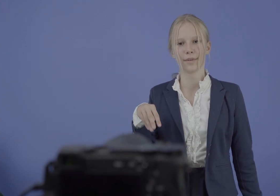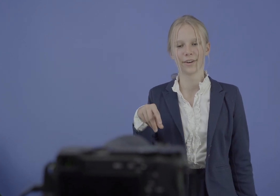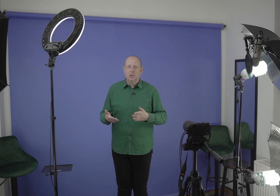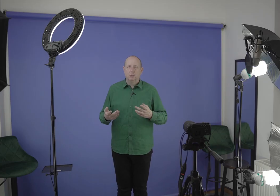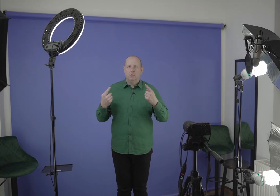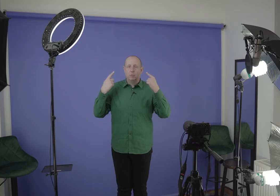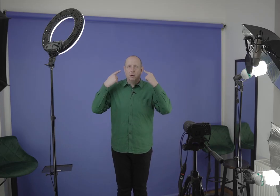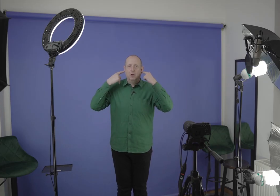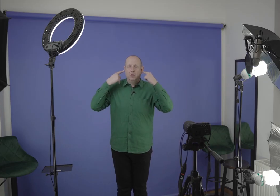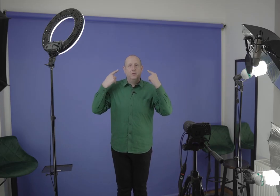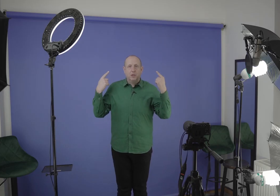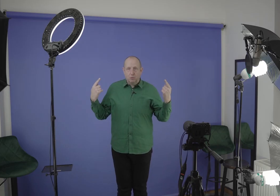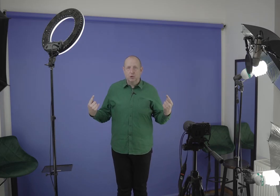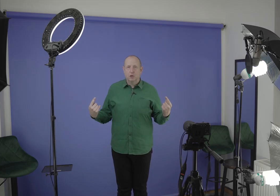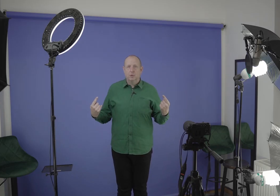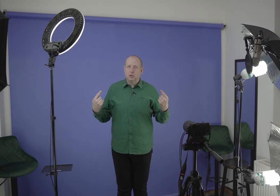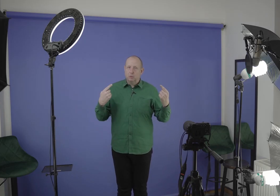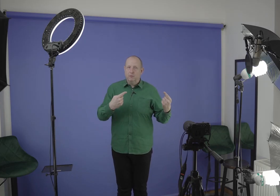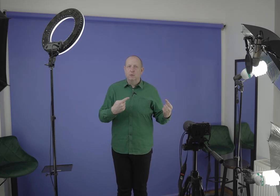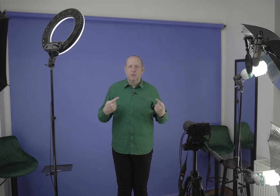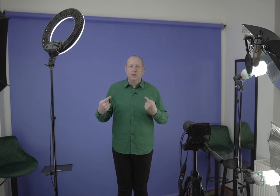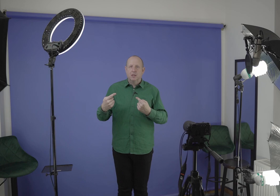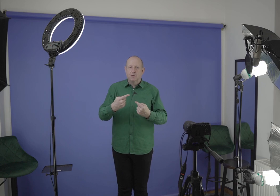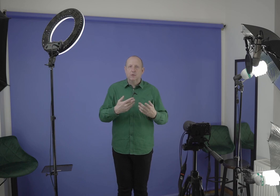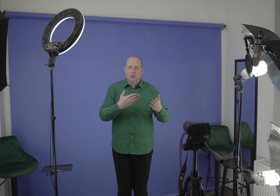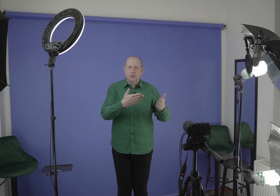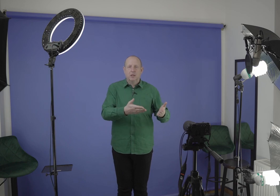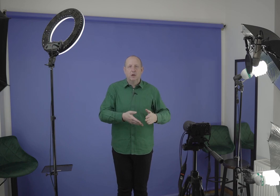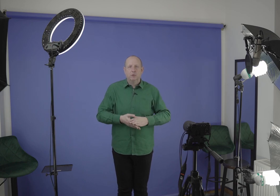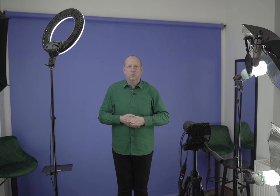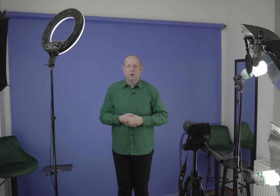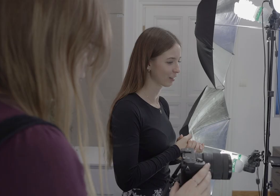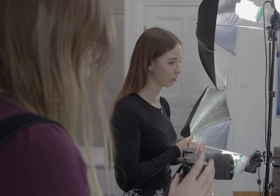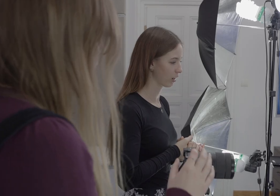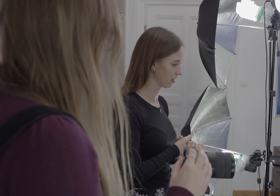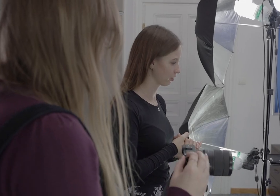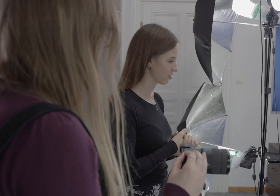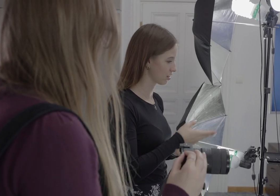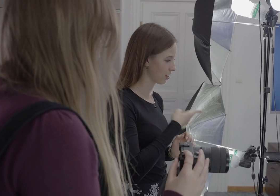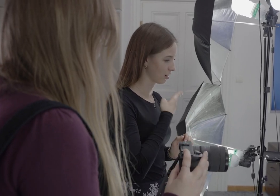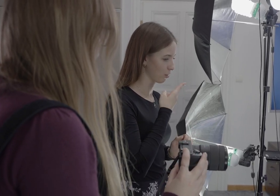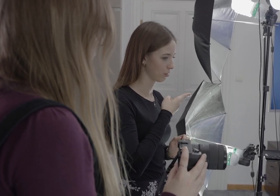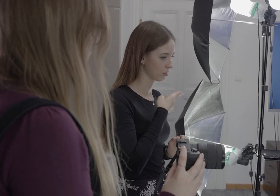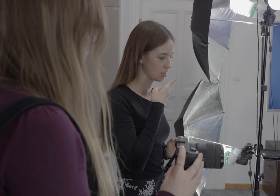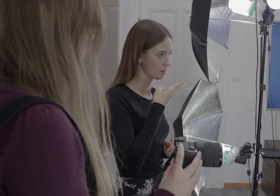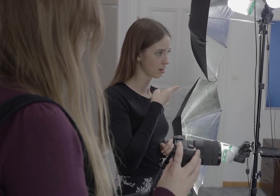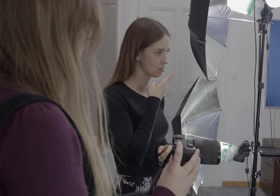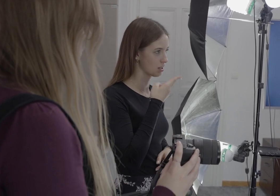poszczególne słowo, no bo nie słyszą słów wypowiadanych w kontekście danego przedmiotu. Ale nie tylko, bo są też dzieci z